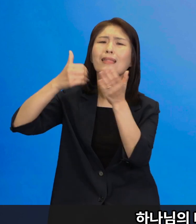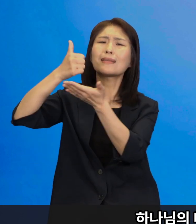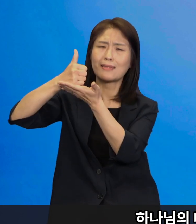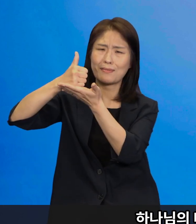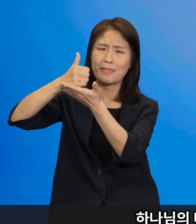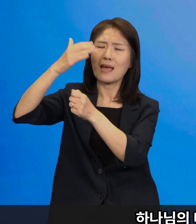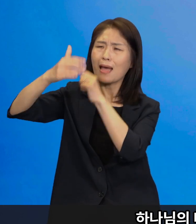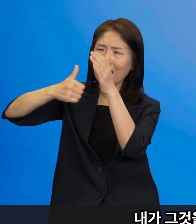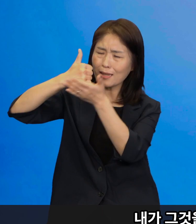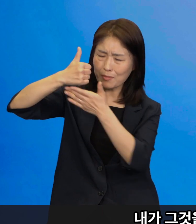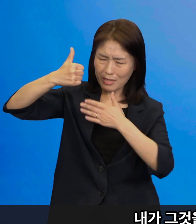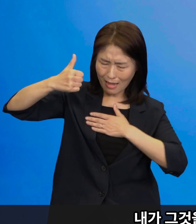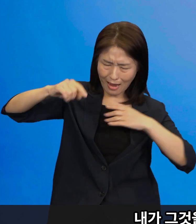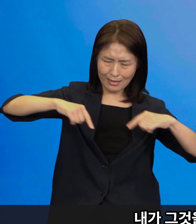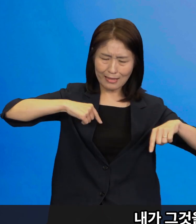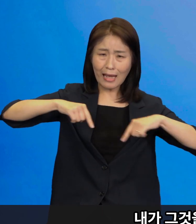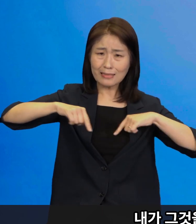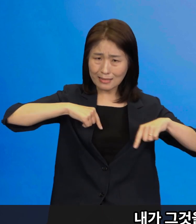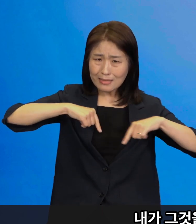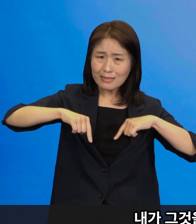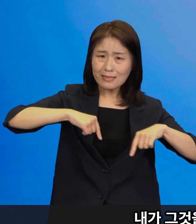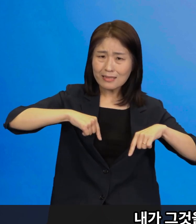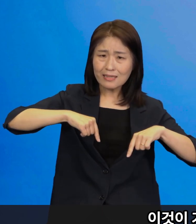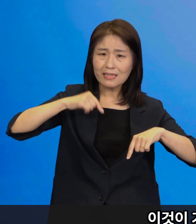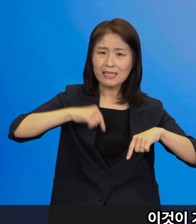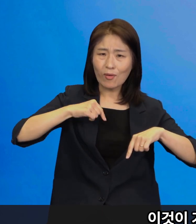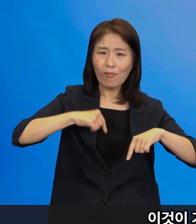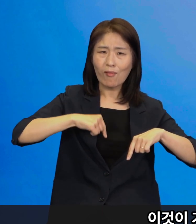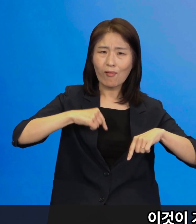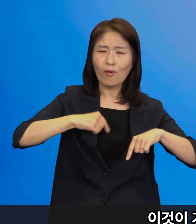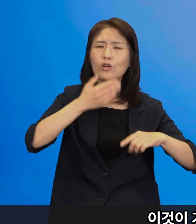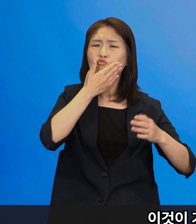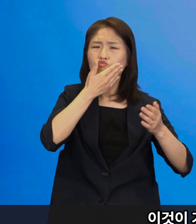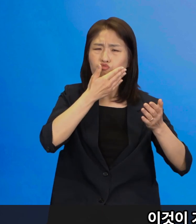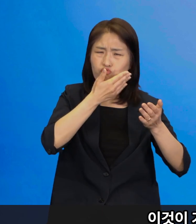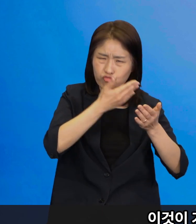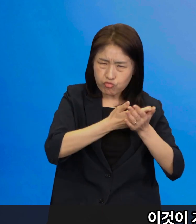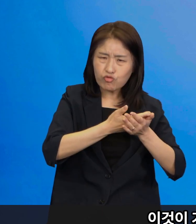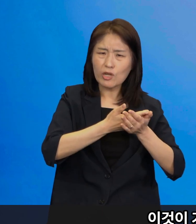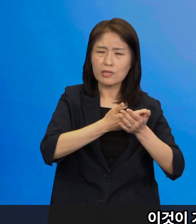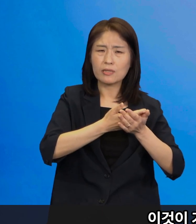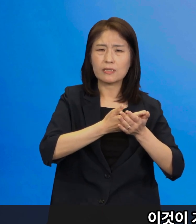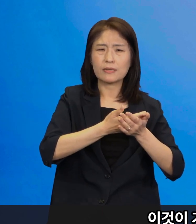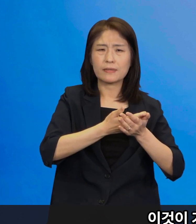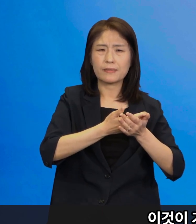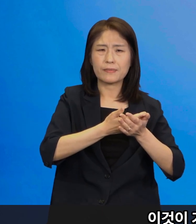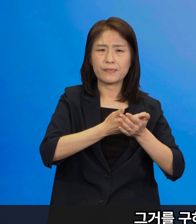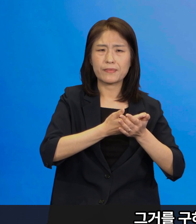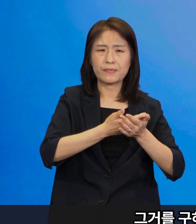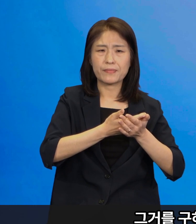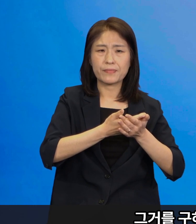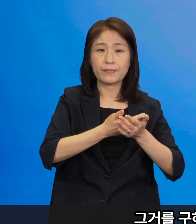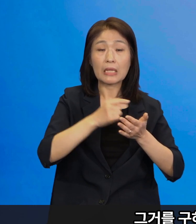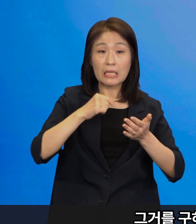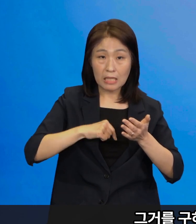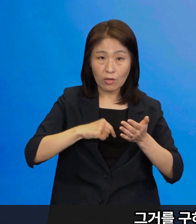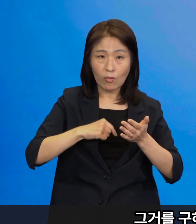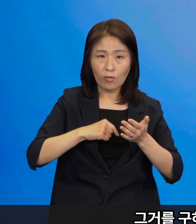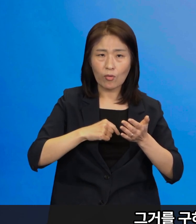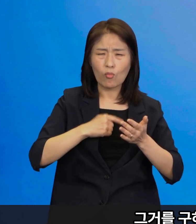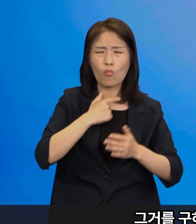하나님의 다스림을 받아야겠구나, 내가 그것을 잃어버리고 있었구나, 이것이 가장 중요한 것이구나, 그거를